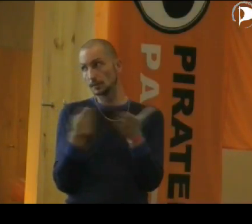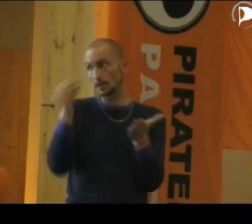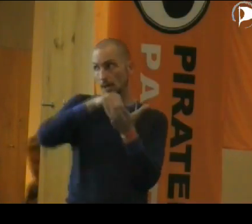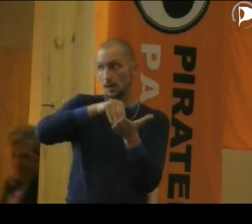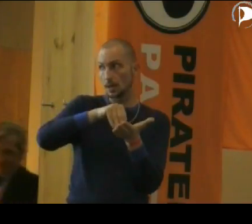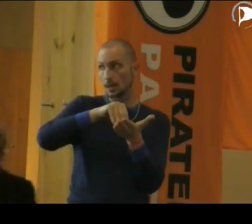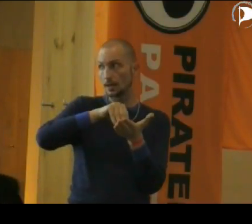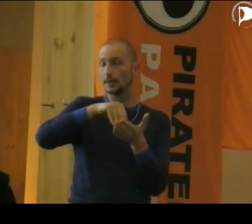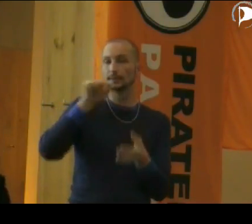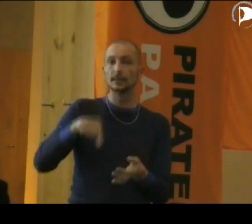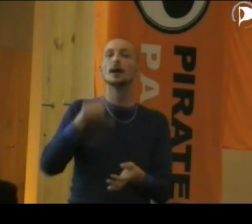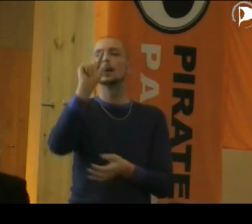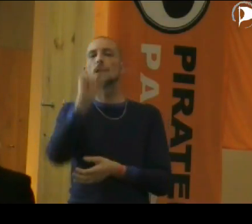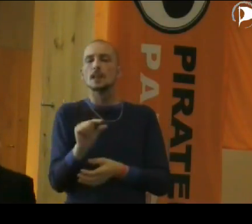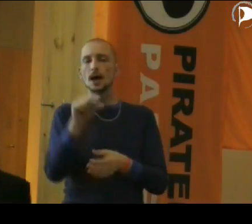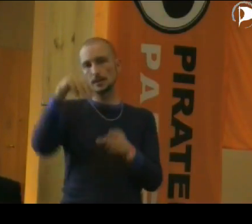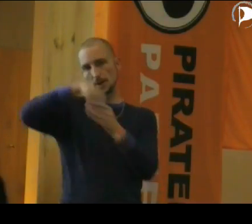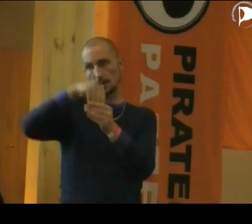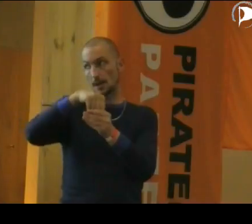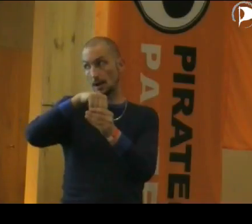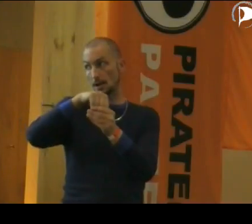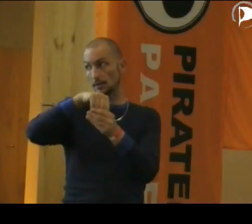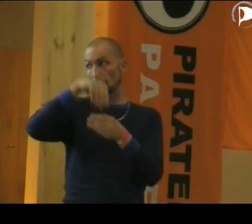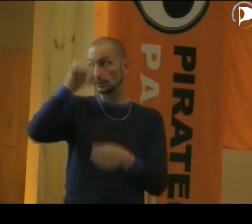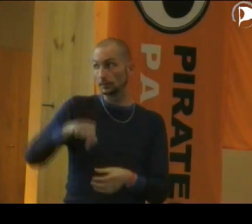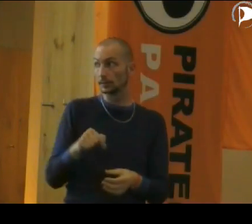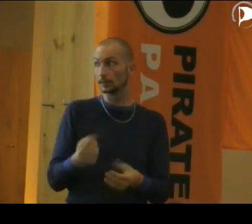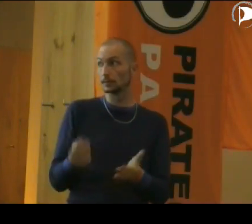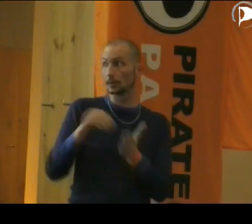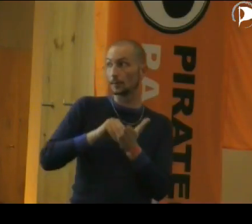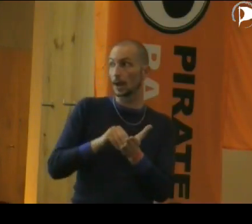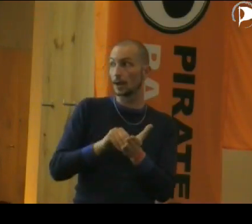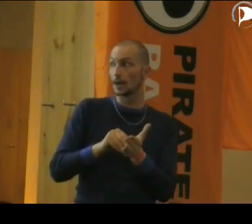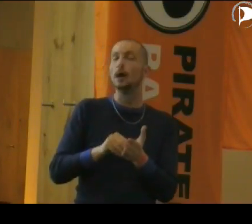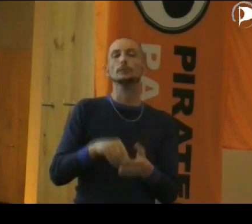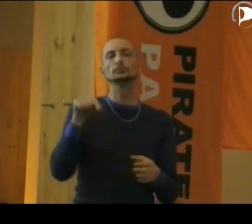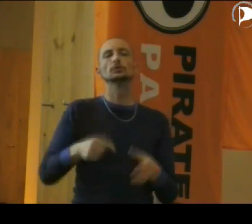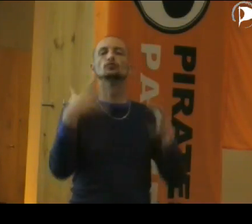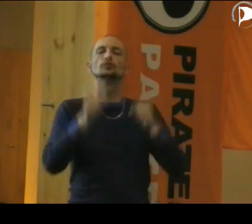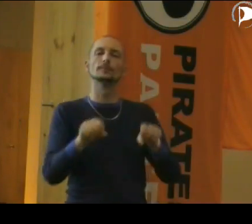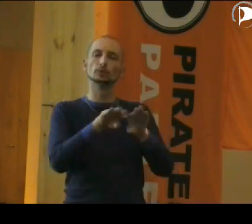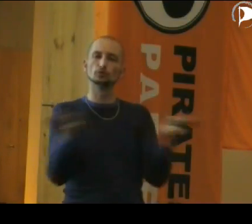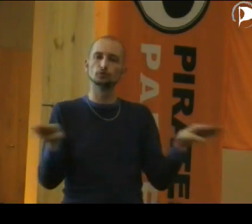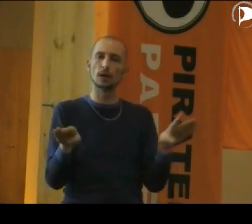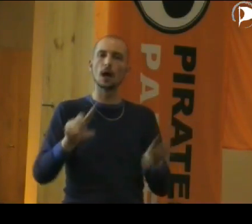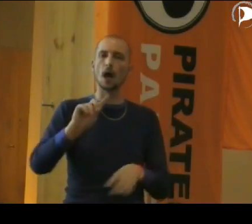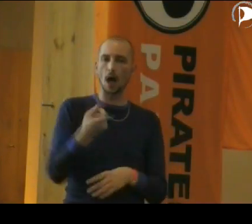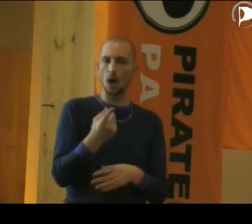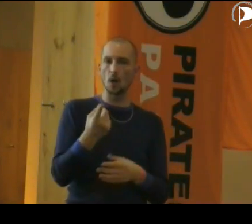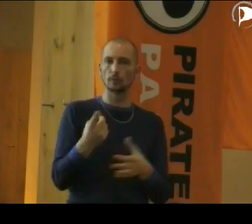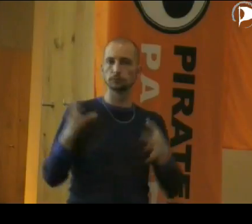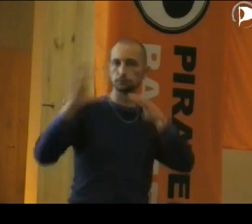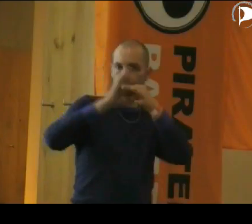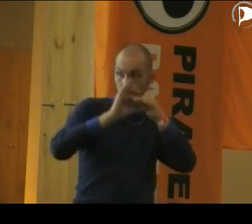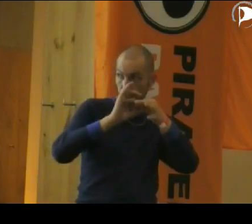heiligkeit und optischen laufwerken die teilnahme an einigen häusern und spannung tisch und leitungsgebundene die software